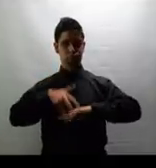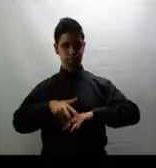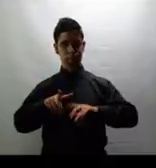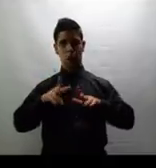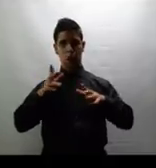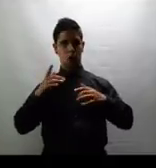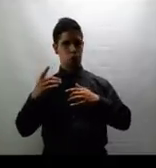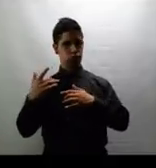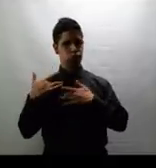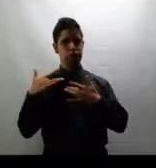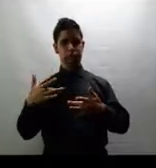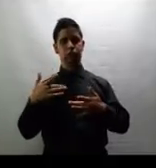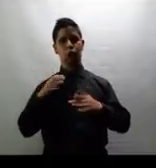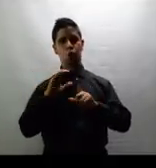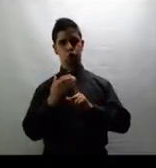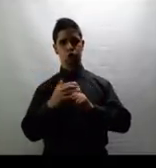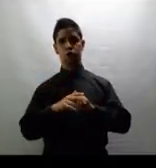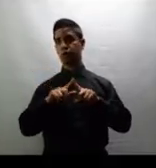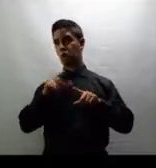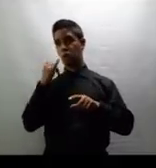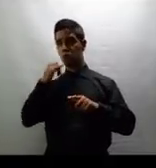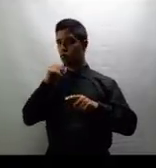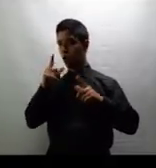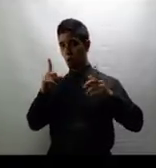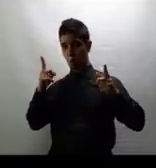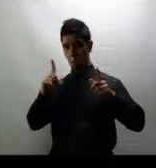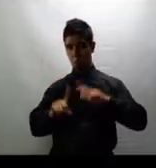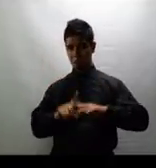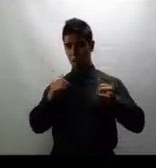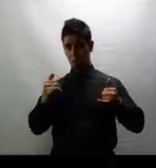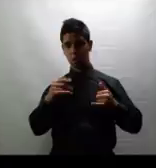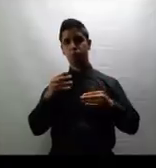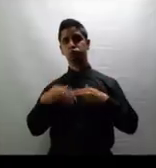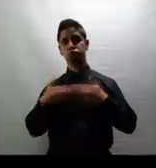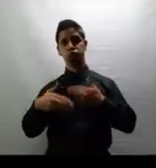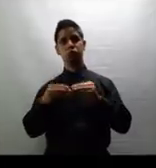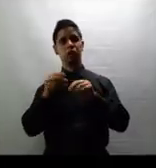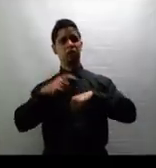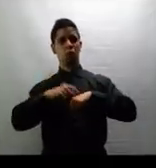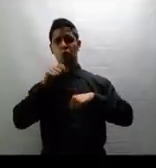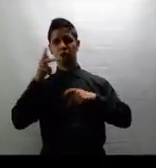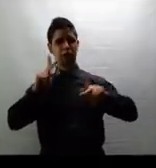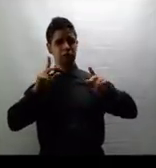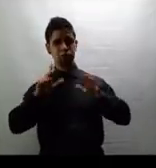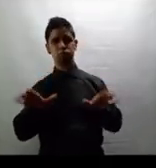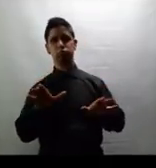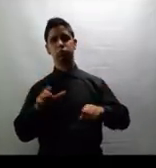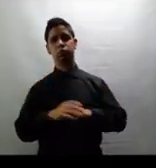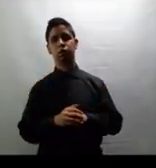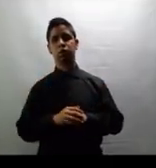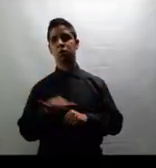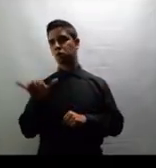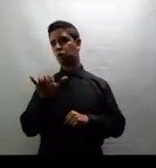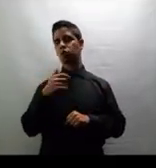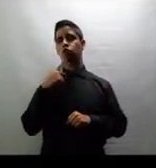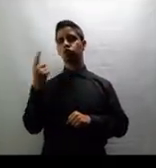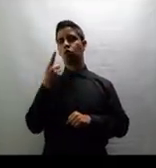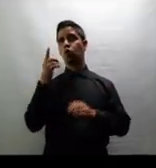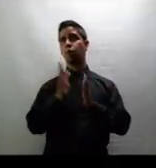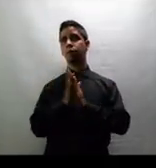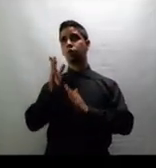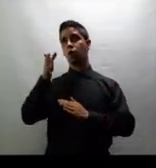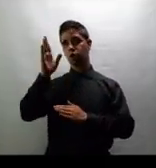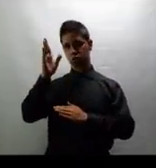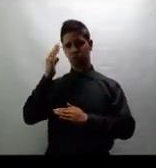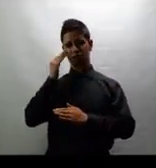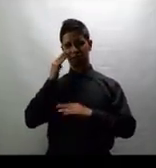viene seguro vendrá de que vendrá no es como por ejemplo solo le pido a dios este tiene que ver con todo lo de la